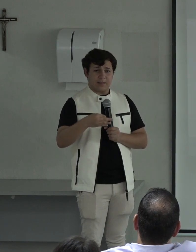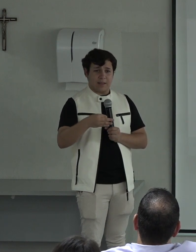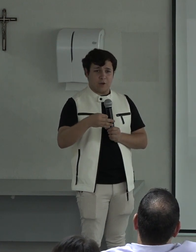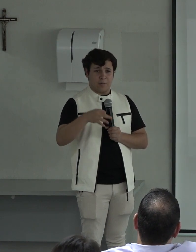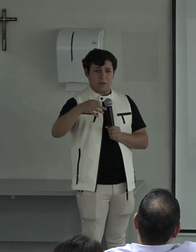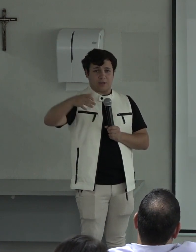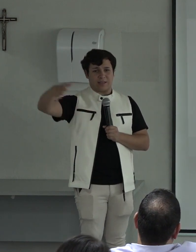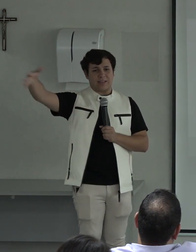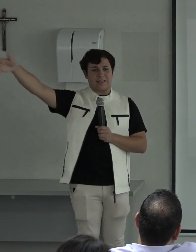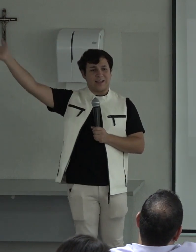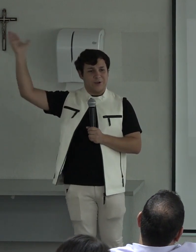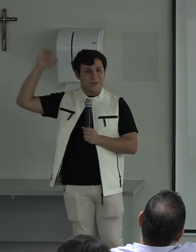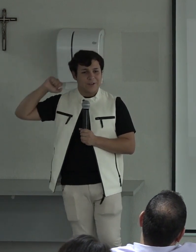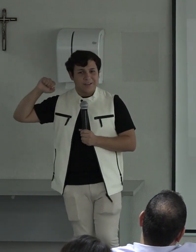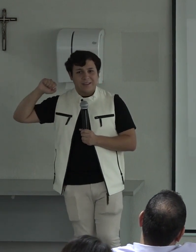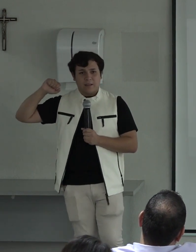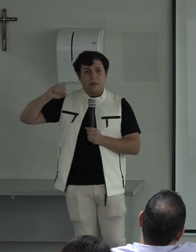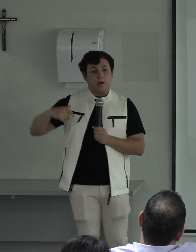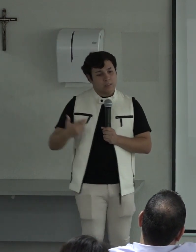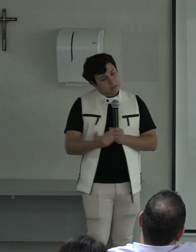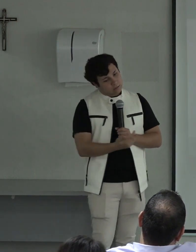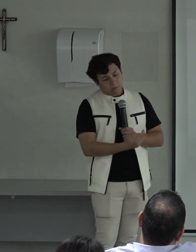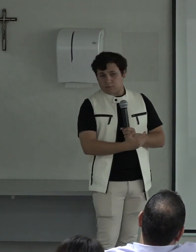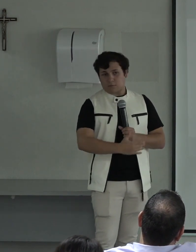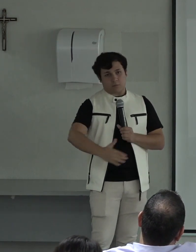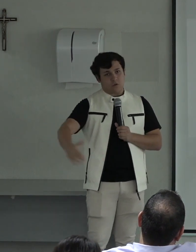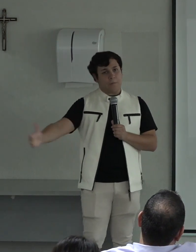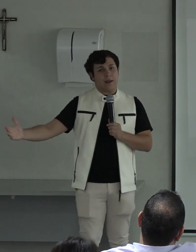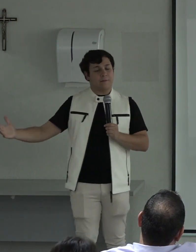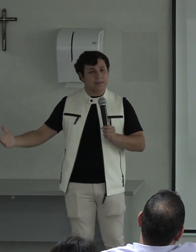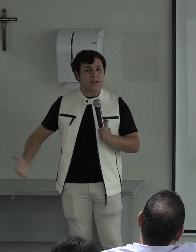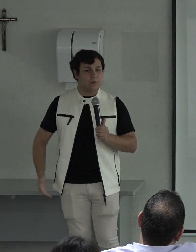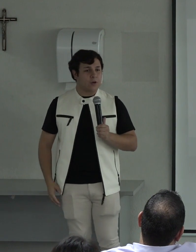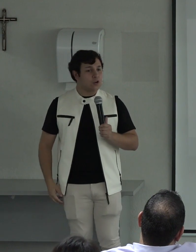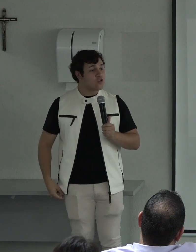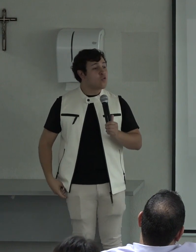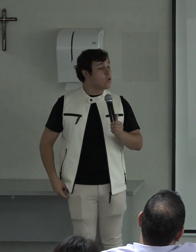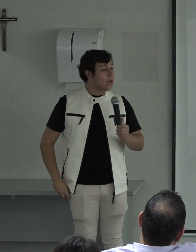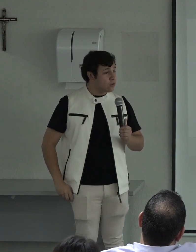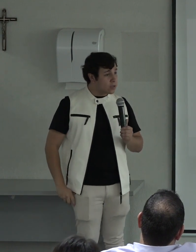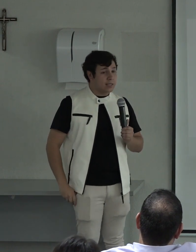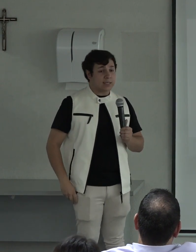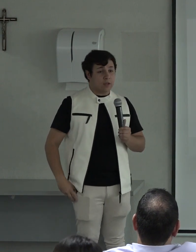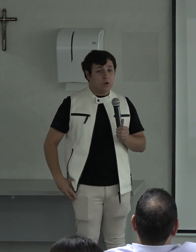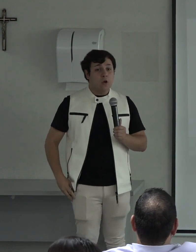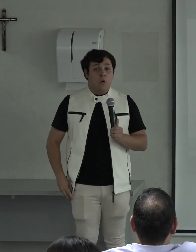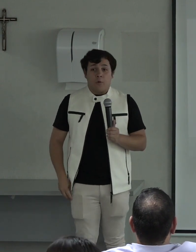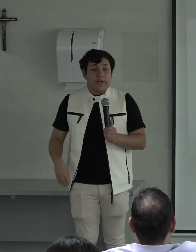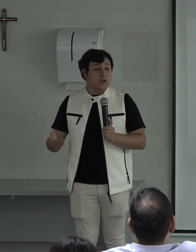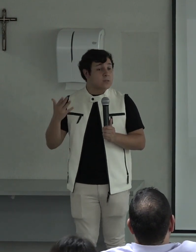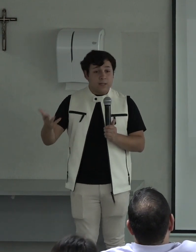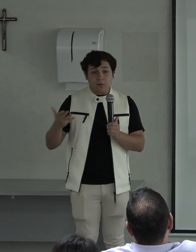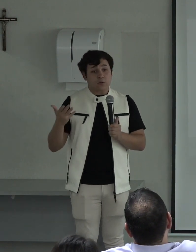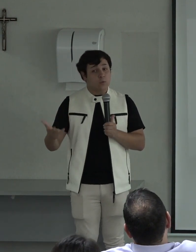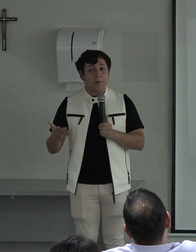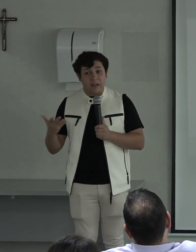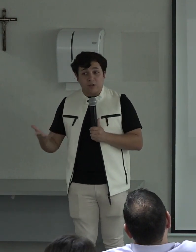lo invito a que, etcétera, ¿no? Son palabras que a lo mejor nunca han utilizado porque no están acostumbrados